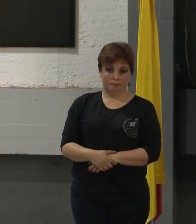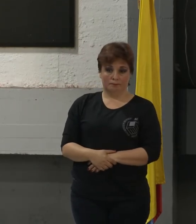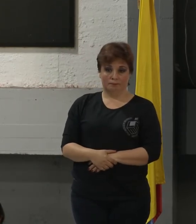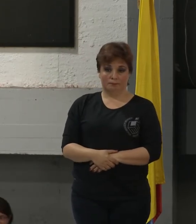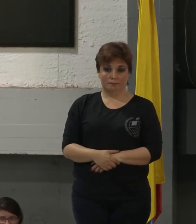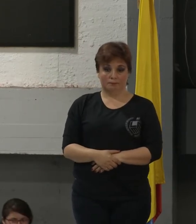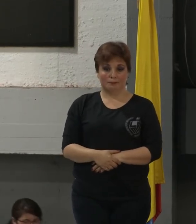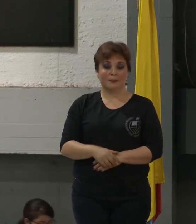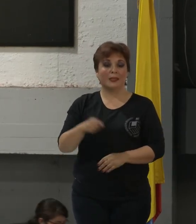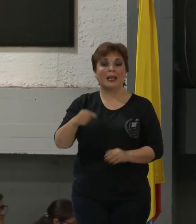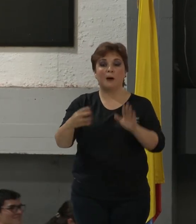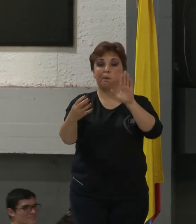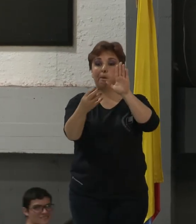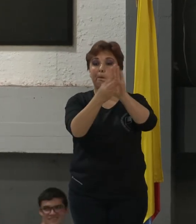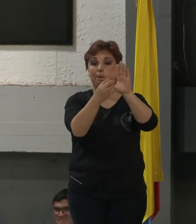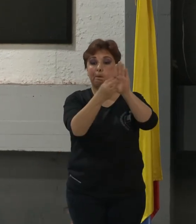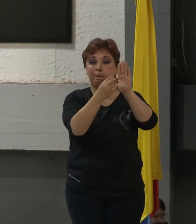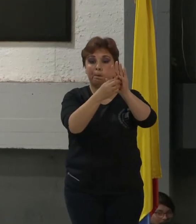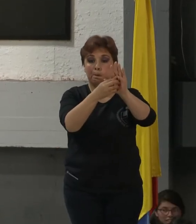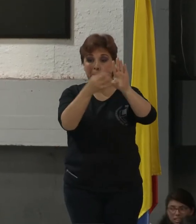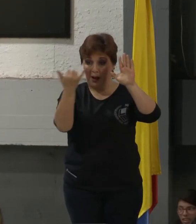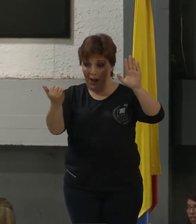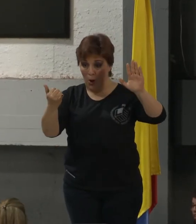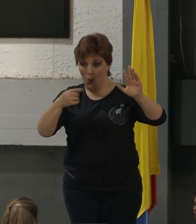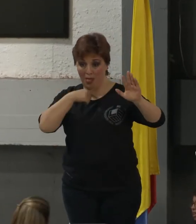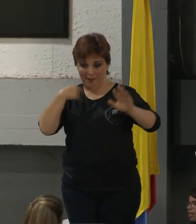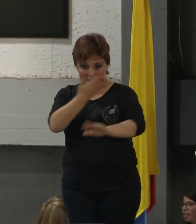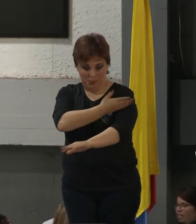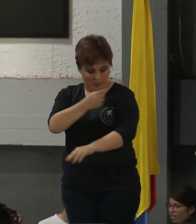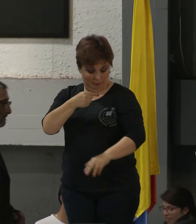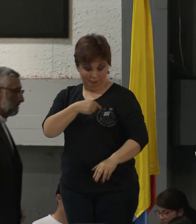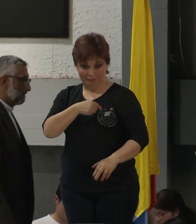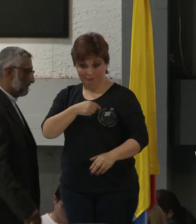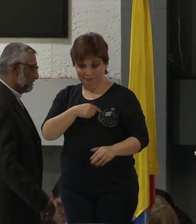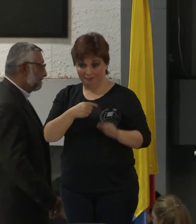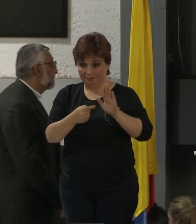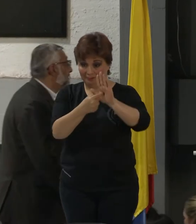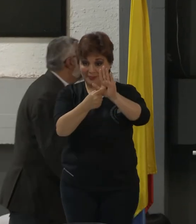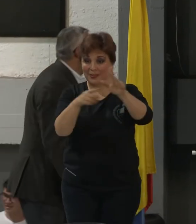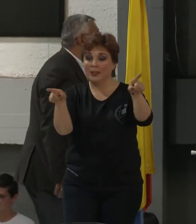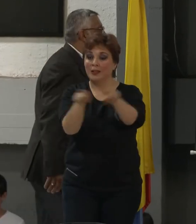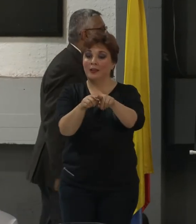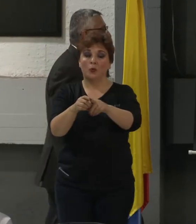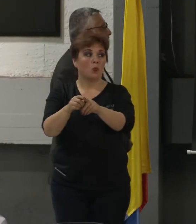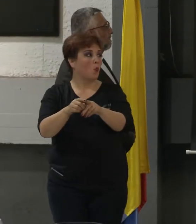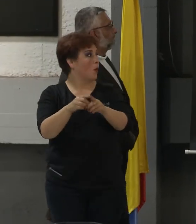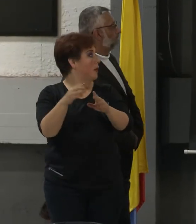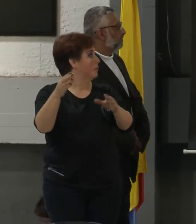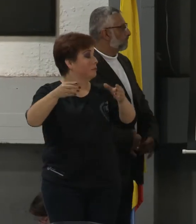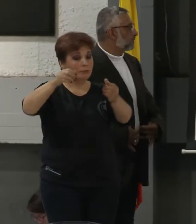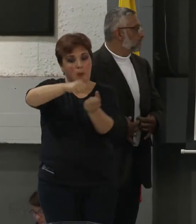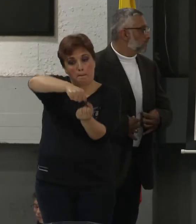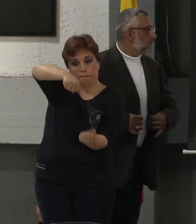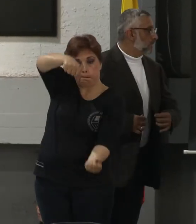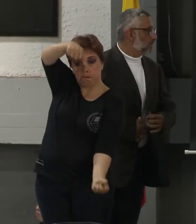este es el lobo que hoy tenemos estampadas en nuestras camisetas y que está en el en el pendón detrás de la bandera de la